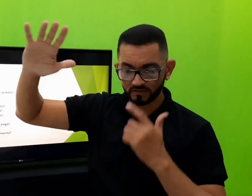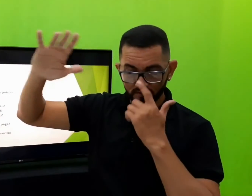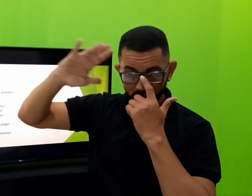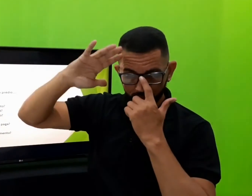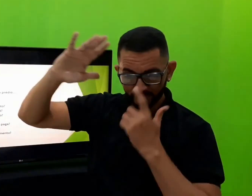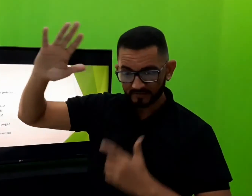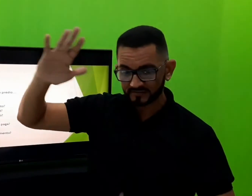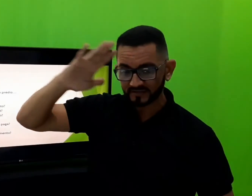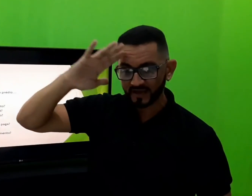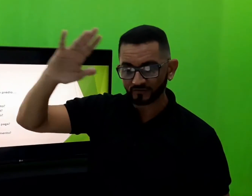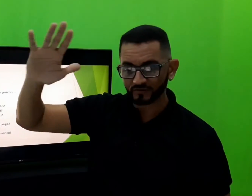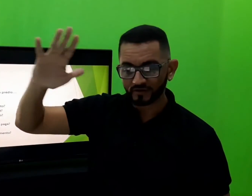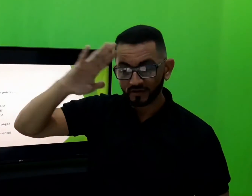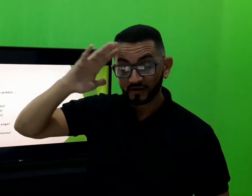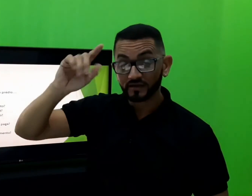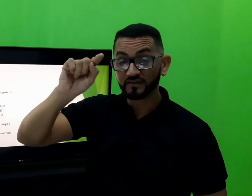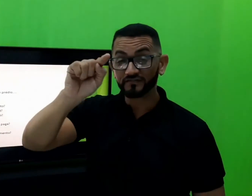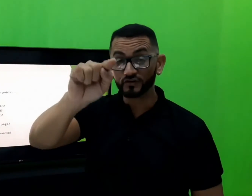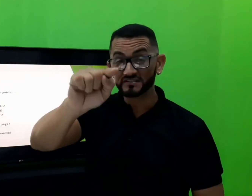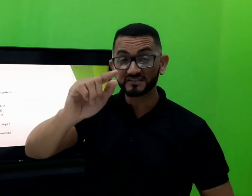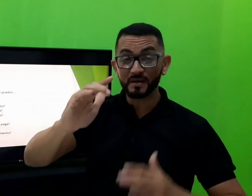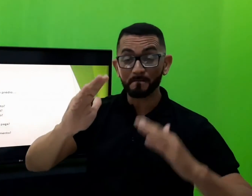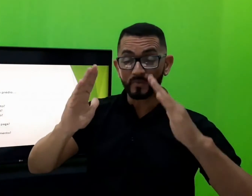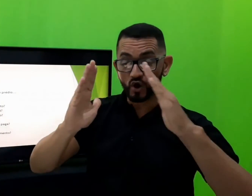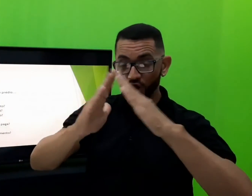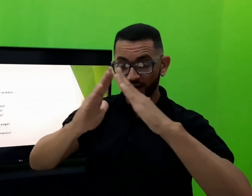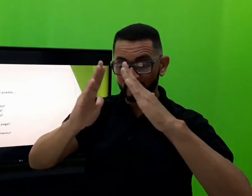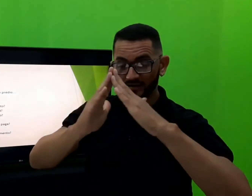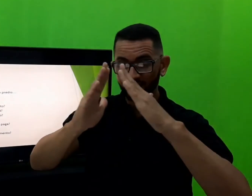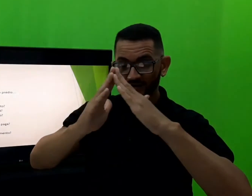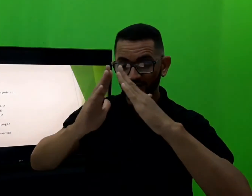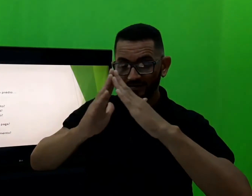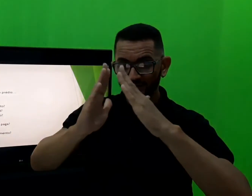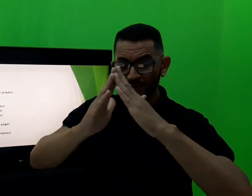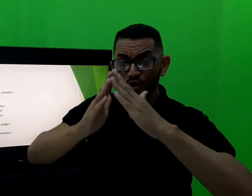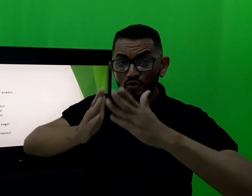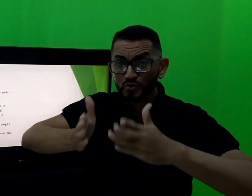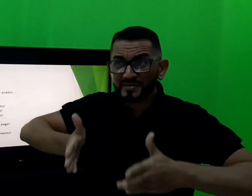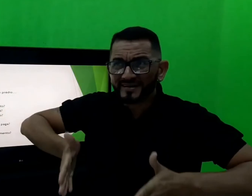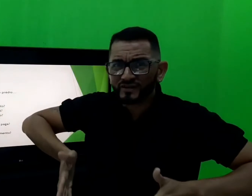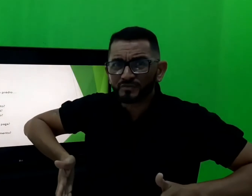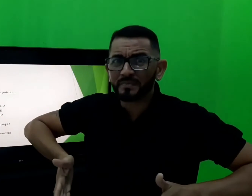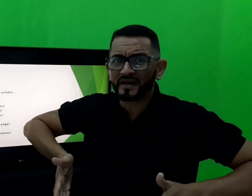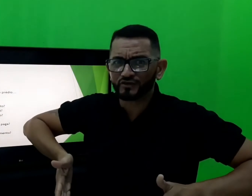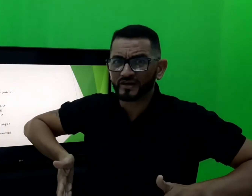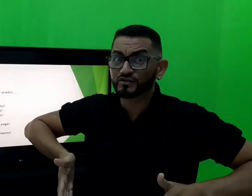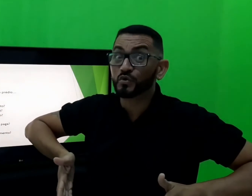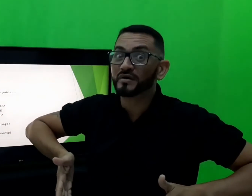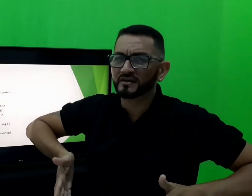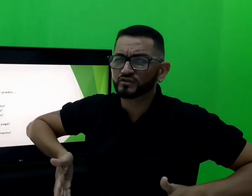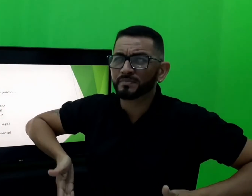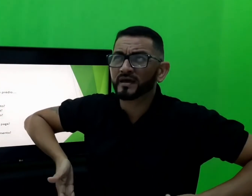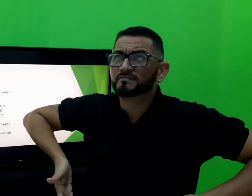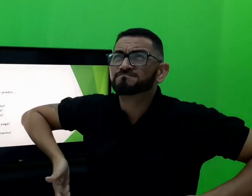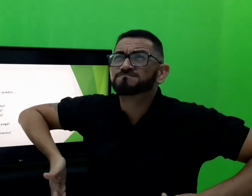imagine, certo? Que você mora num grande prédio. Olha só, um grande prédio.